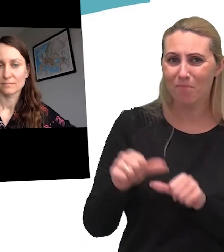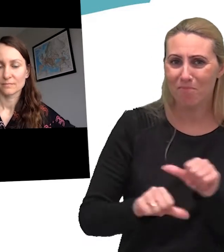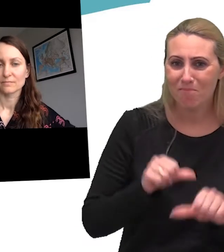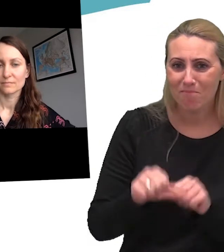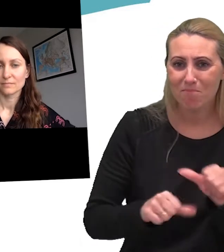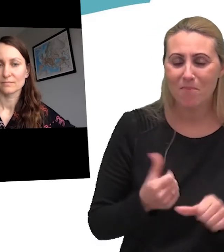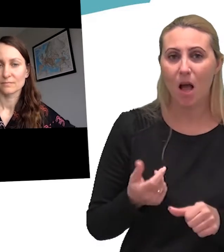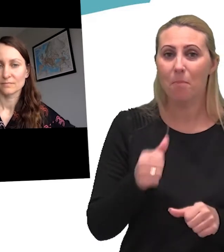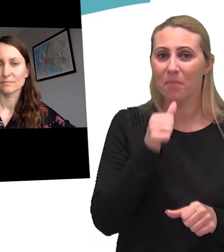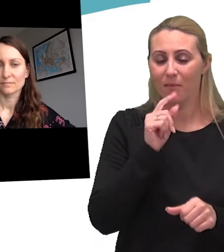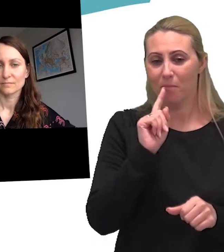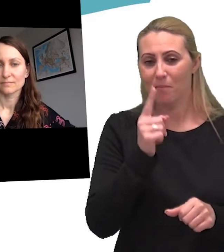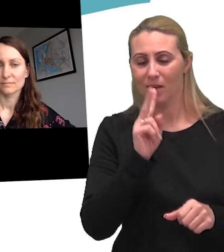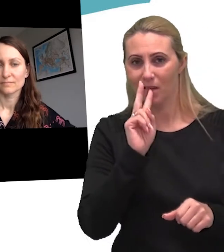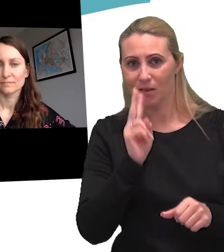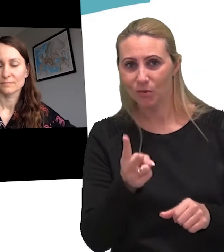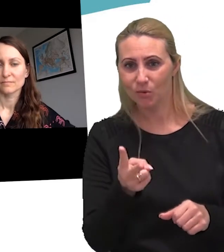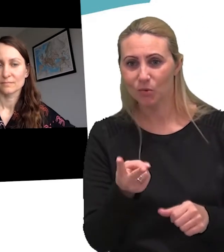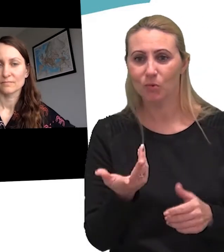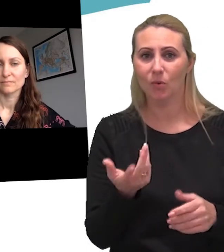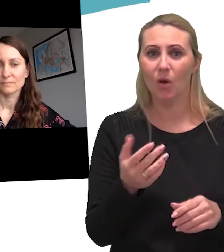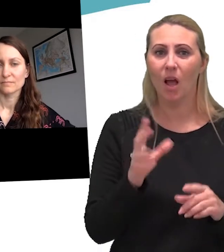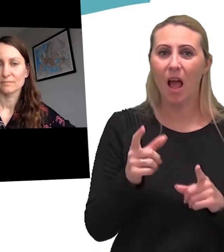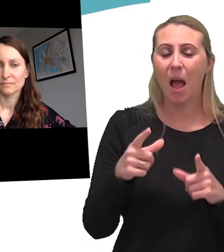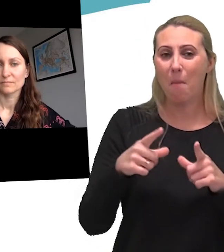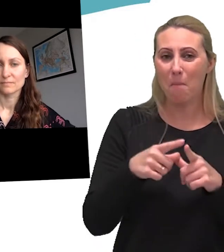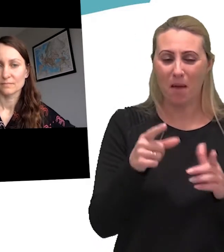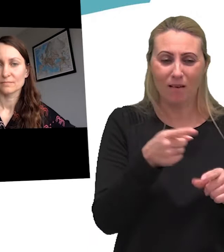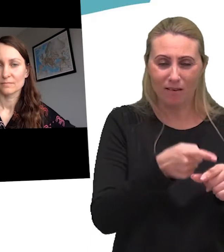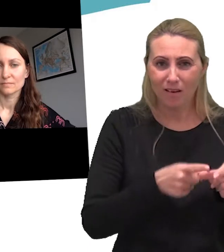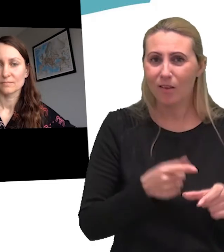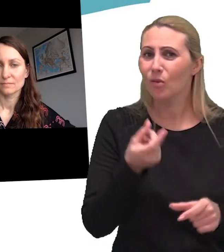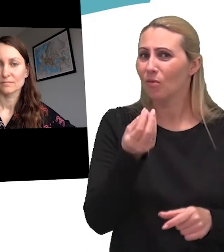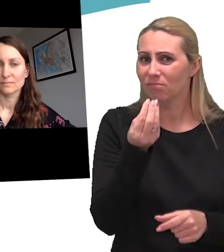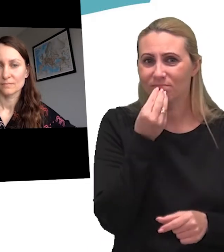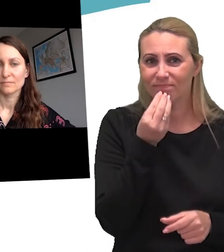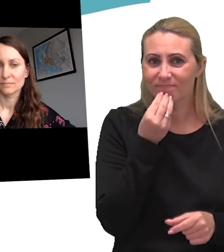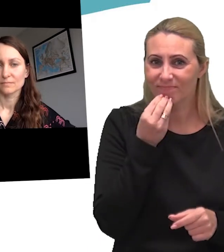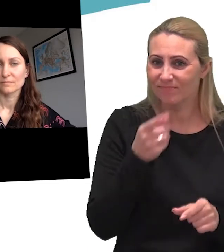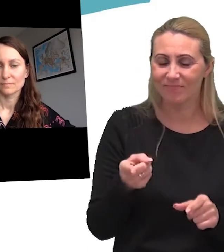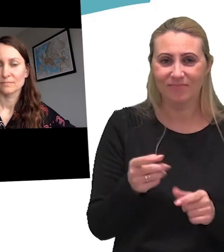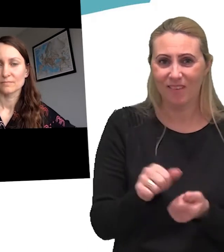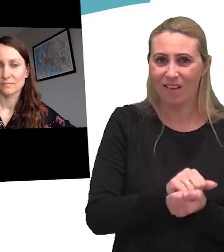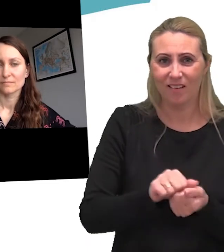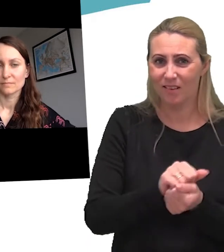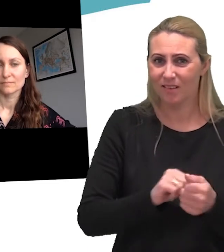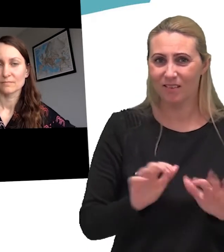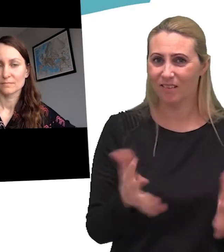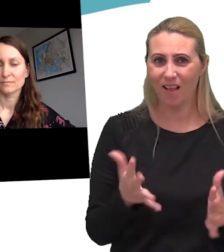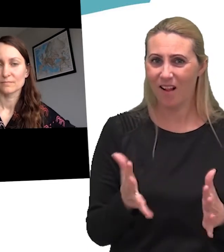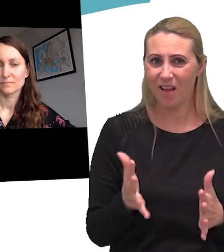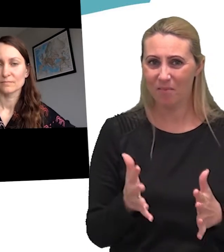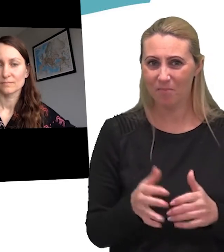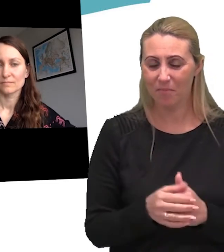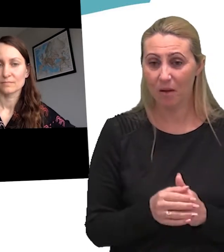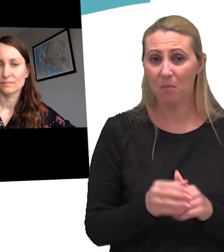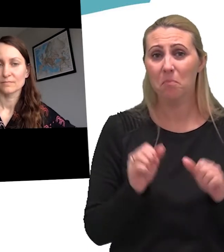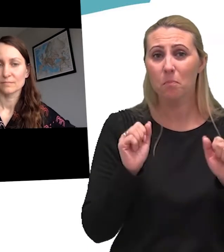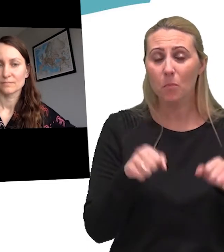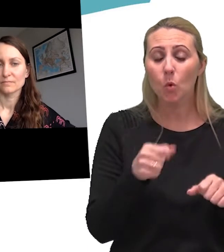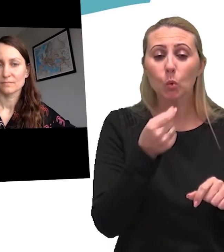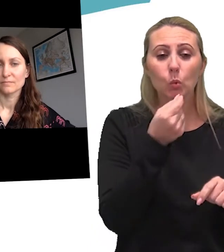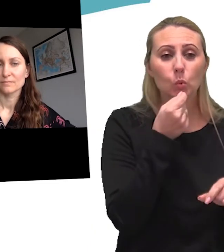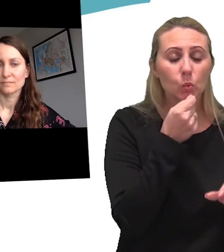jau kokių metų, dviejų, tai kokių perlinių kruopų jisai arba avižų grūdų jisai nesukramtys. Tai galima tiesiog